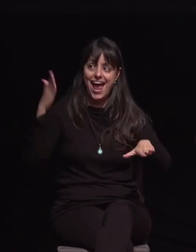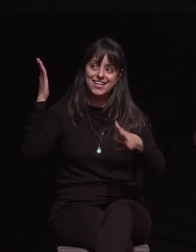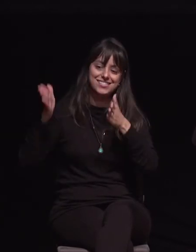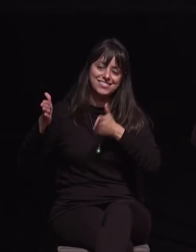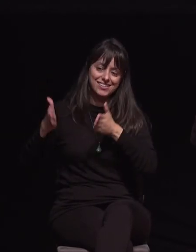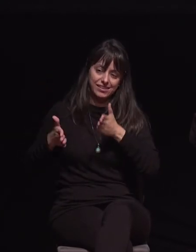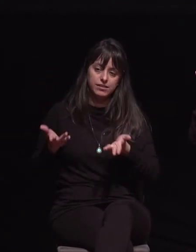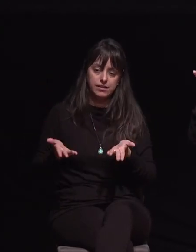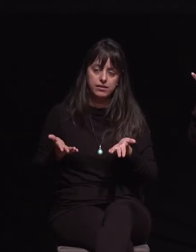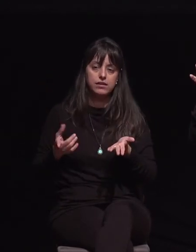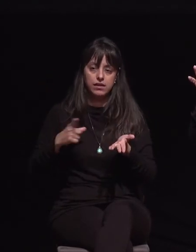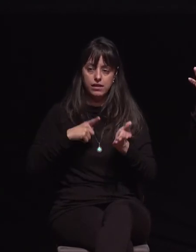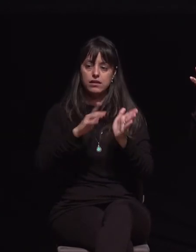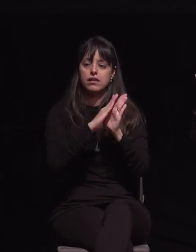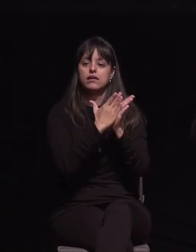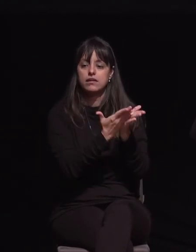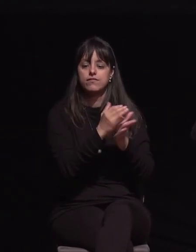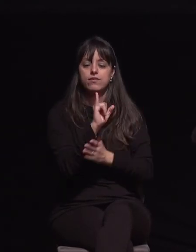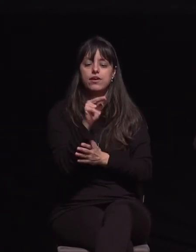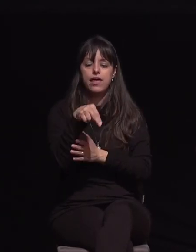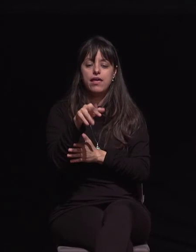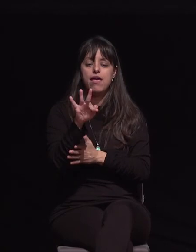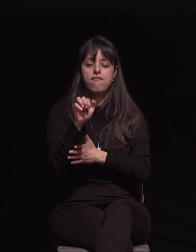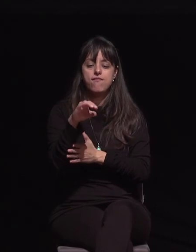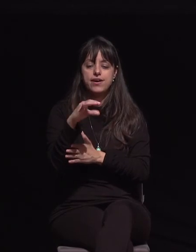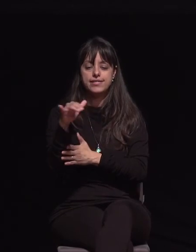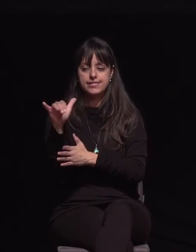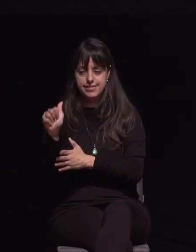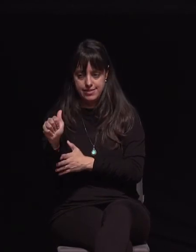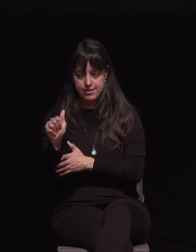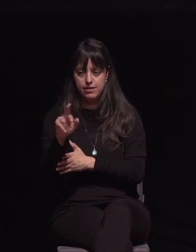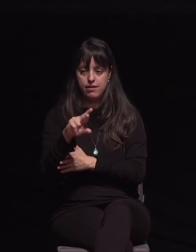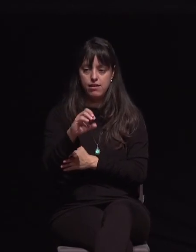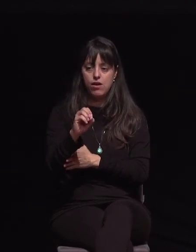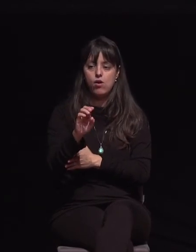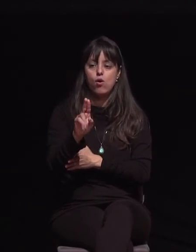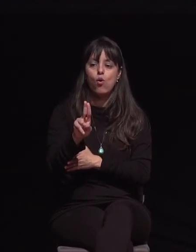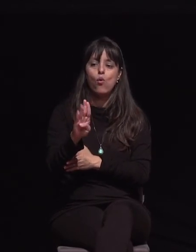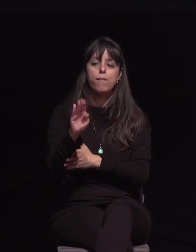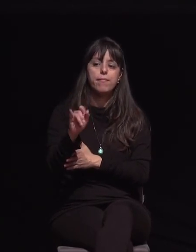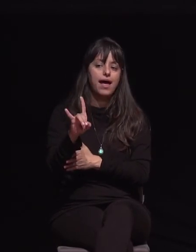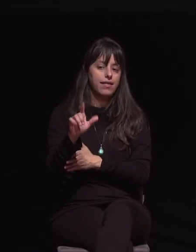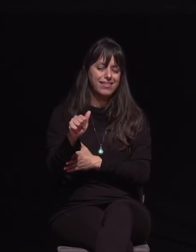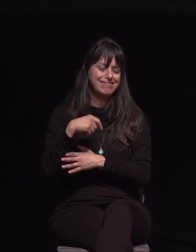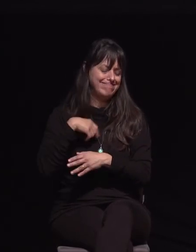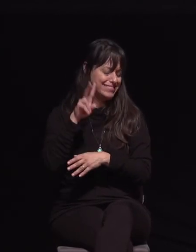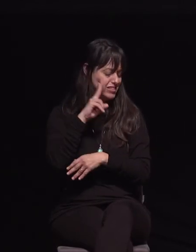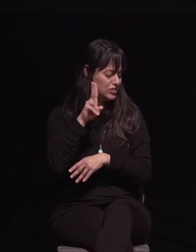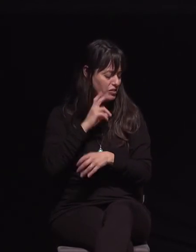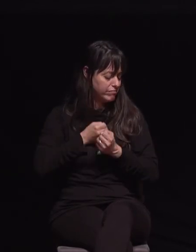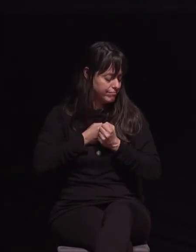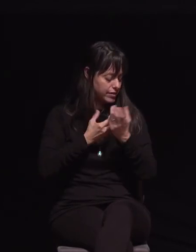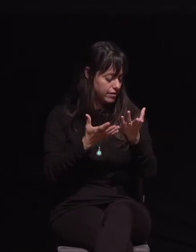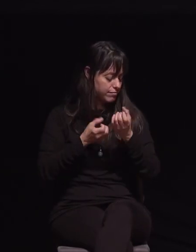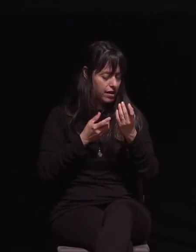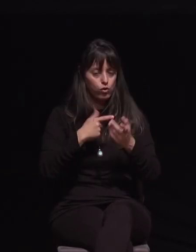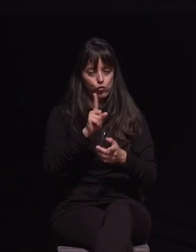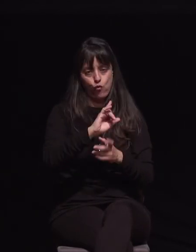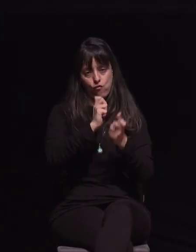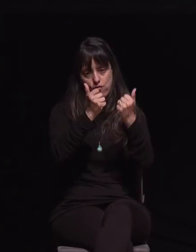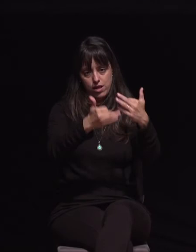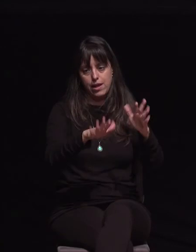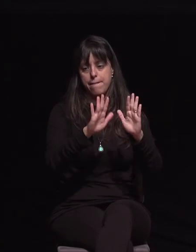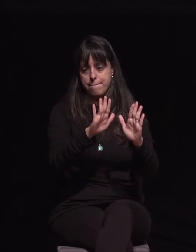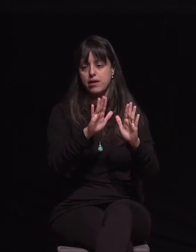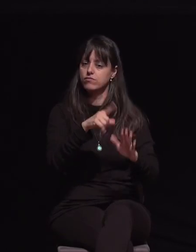esse livro, Infância Roubada. Ali tem cada história, eu não vou contar aqui para vocês, mas